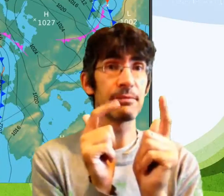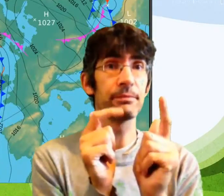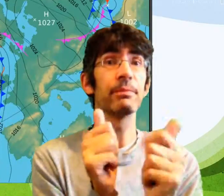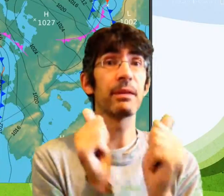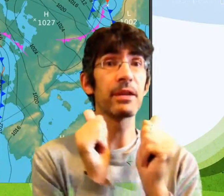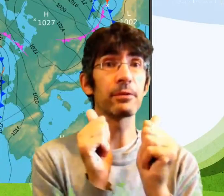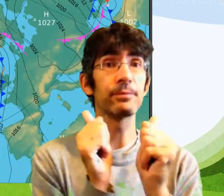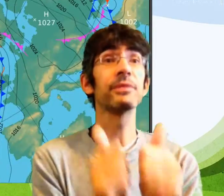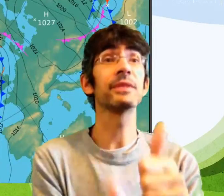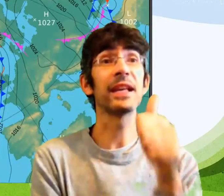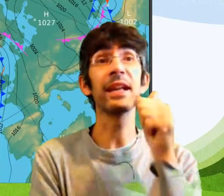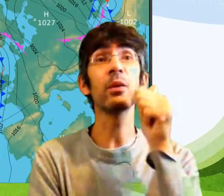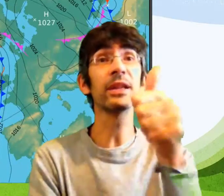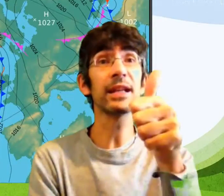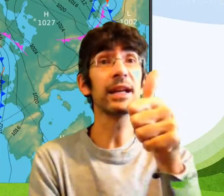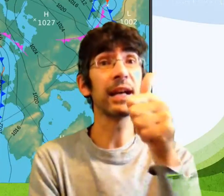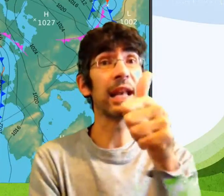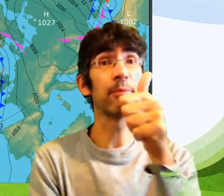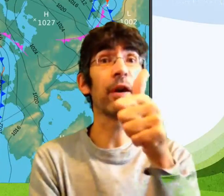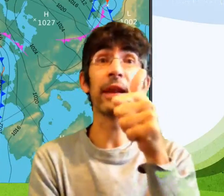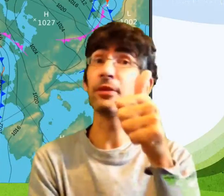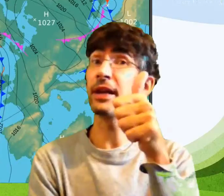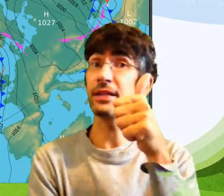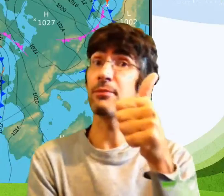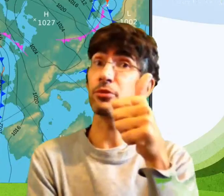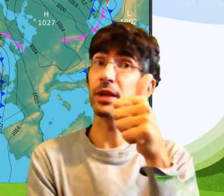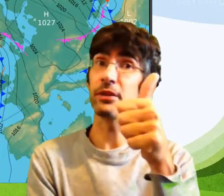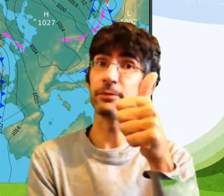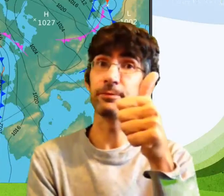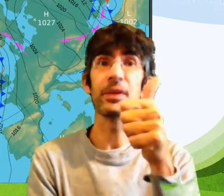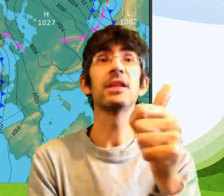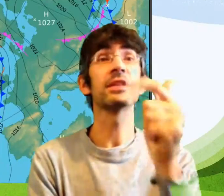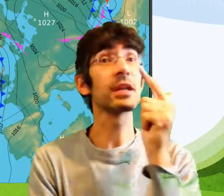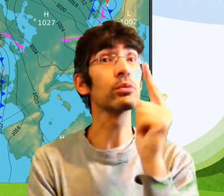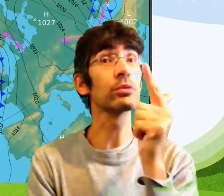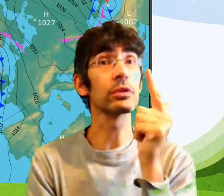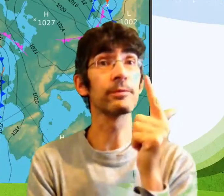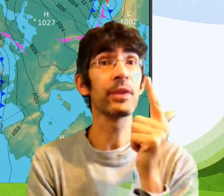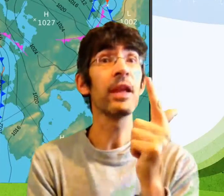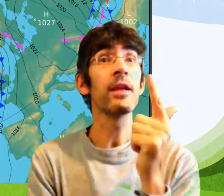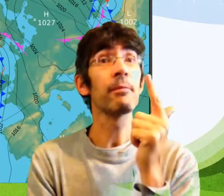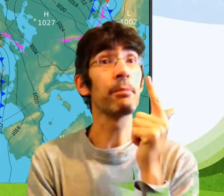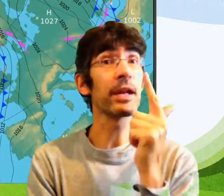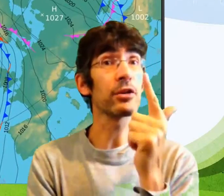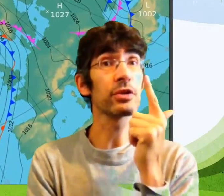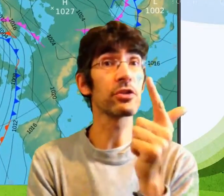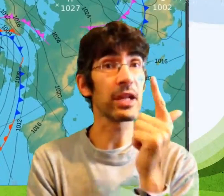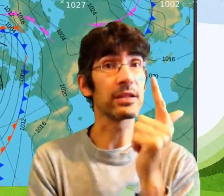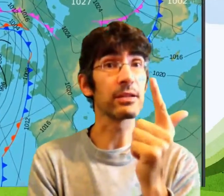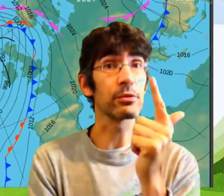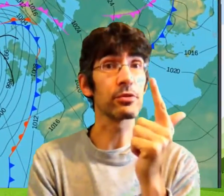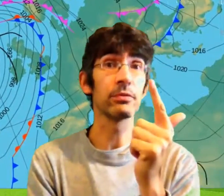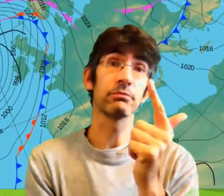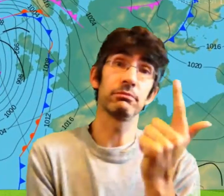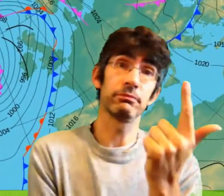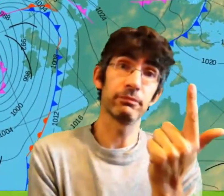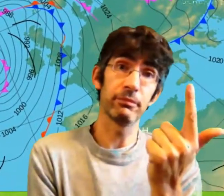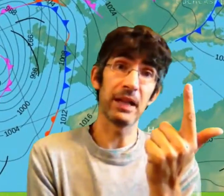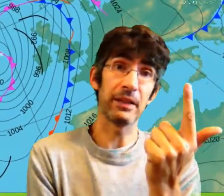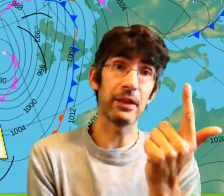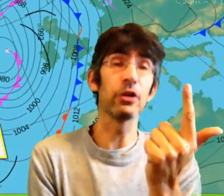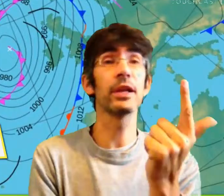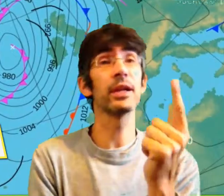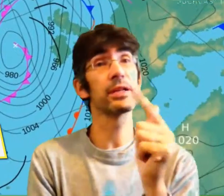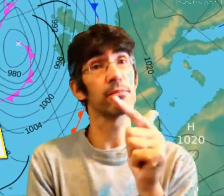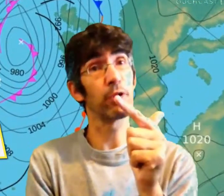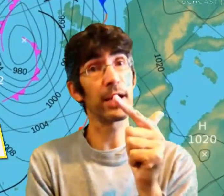fundamental es primero tener en cuenta la época del año en la que estamos mostrando segundo ver los centros activos